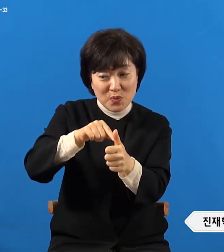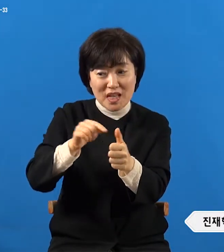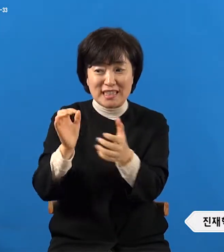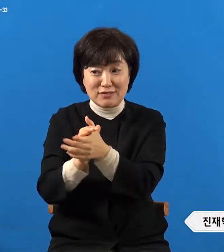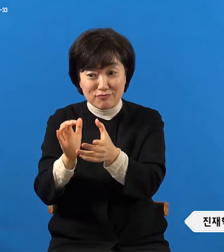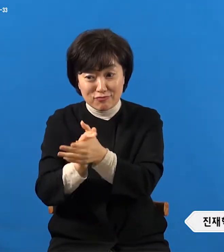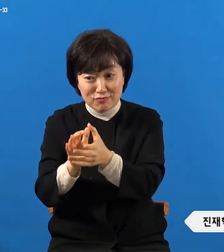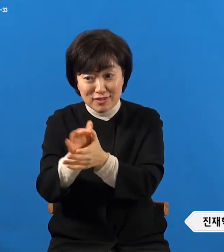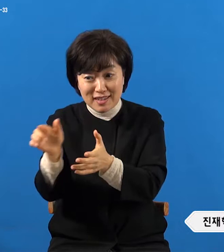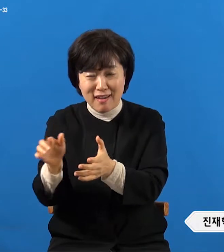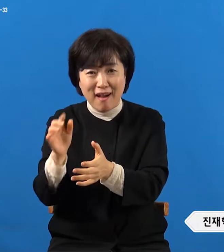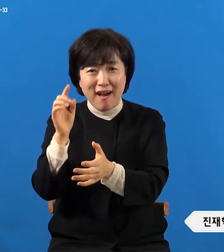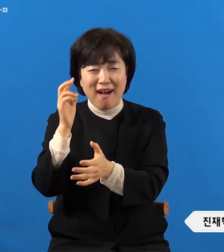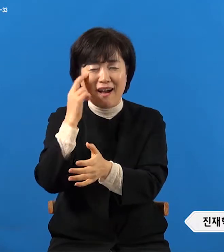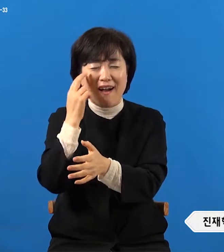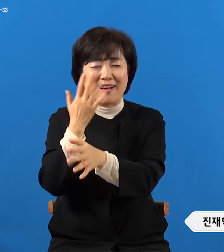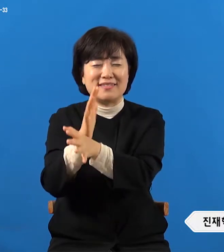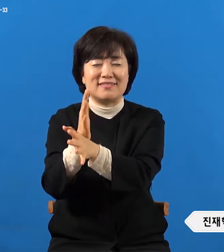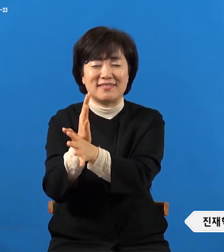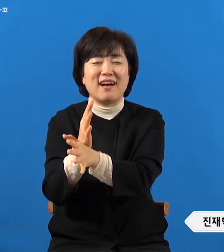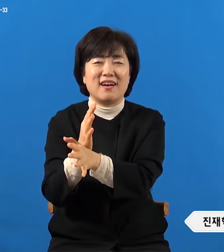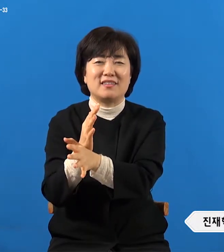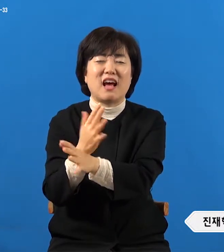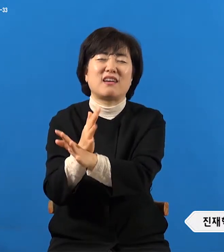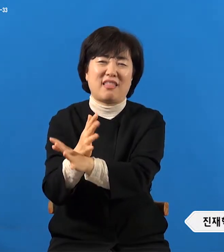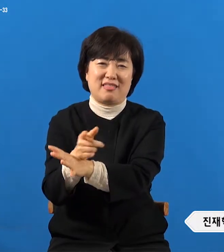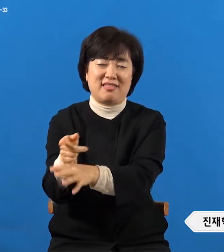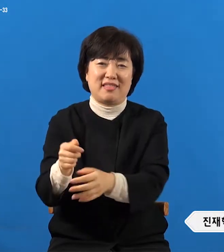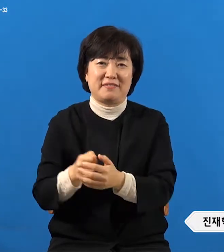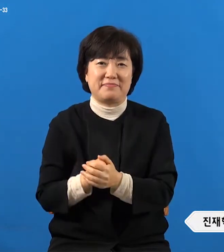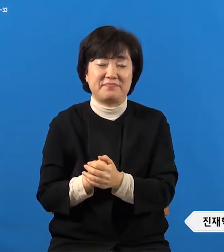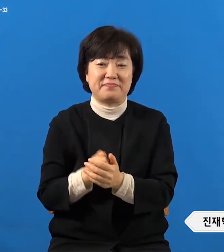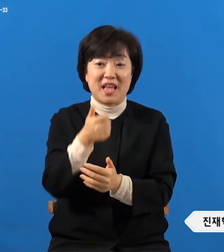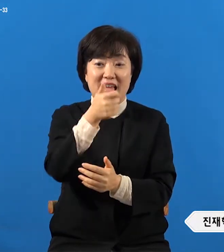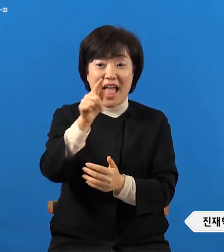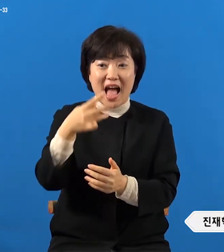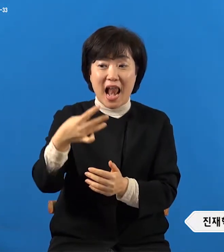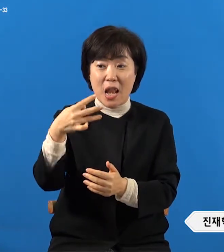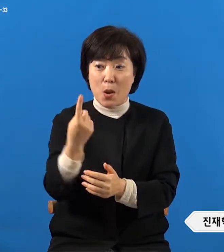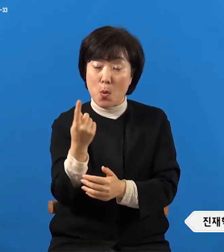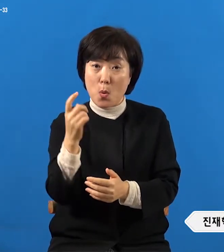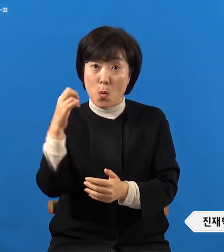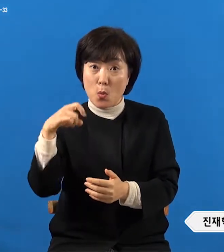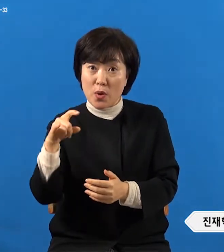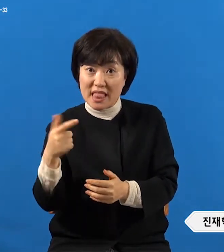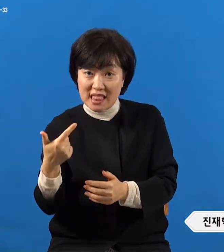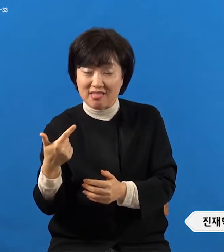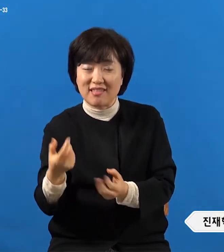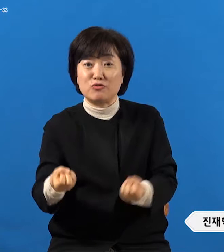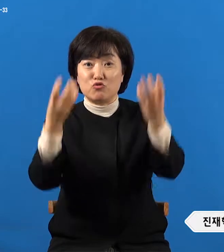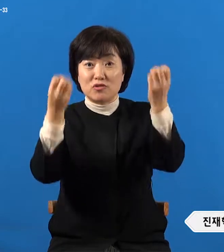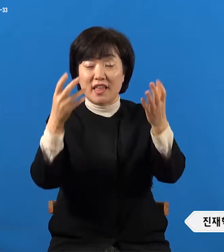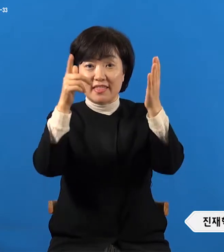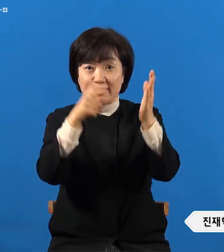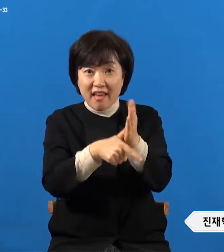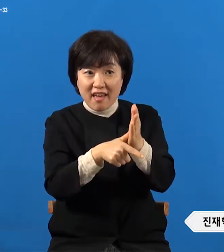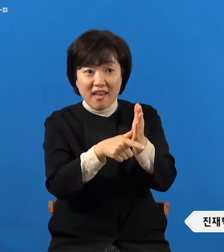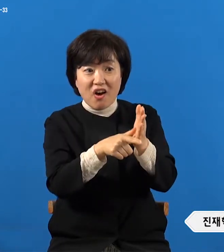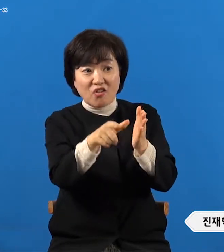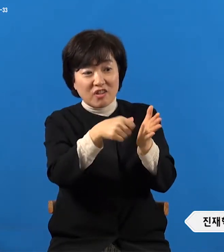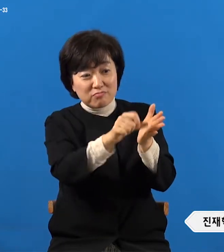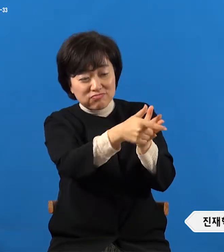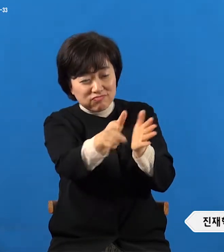장난을 쳤습니다. 때는 할로윈이었는데 한 잡화점에 밤에 몰래 들어갔습니다. 물건을